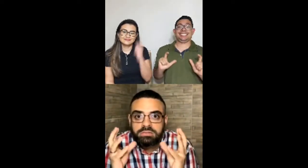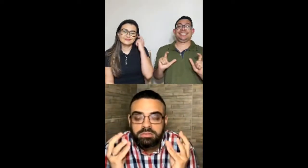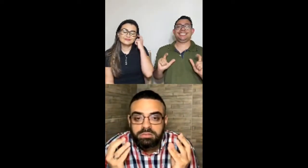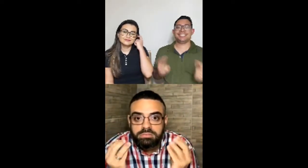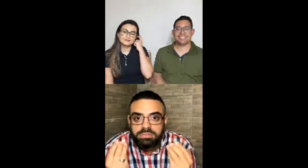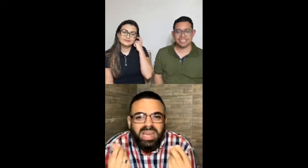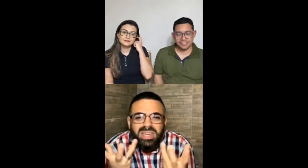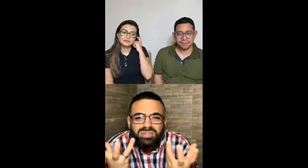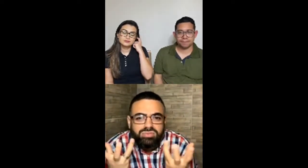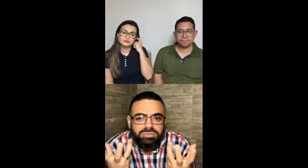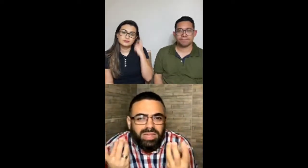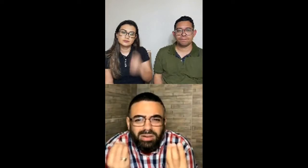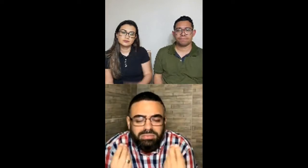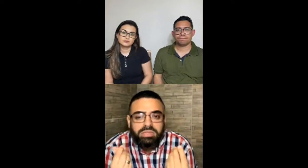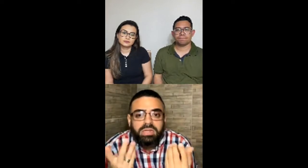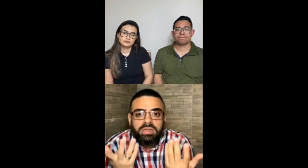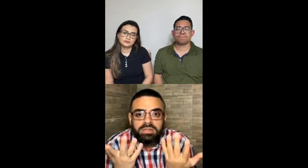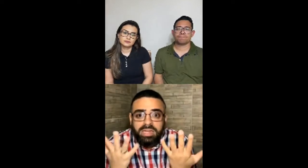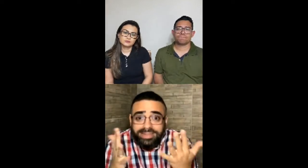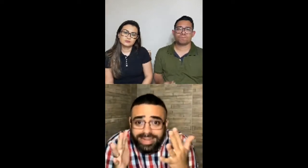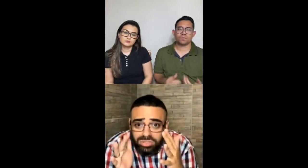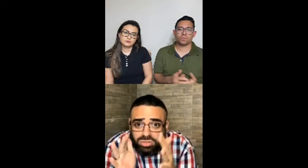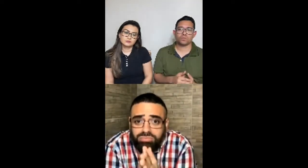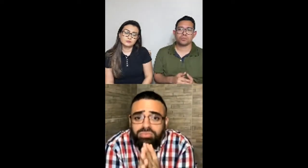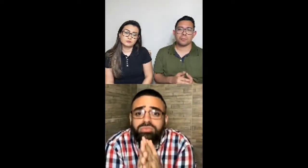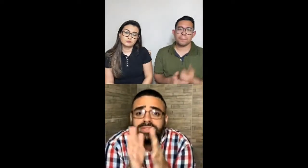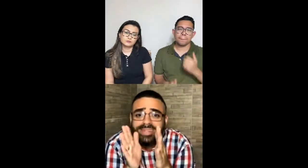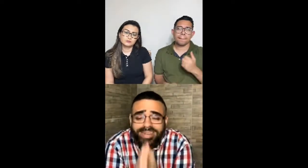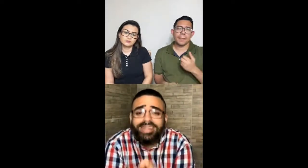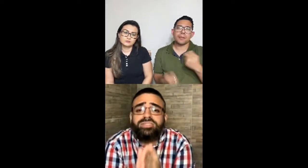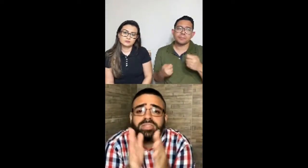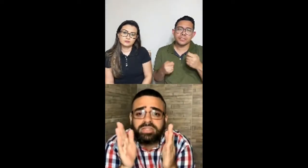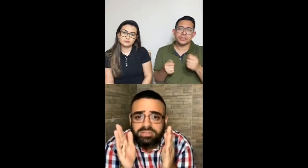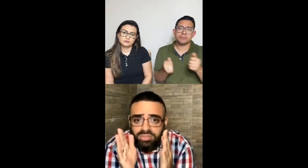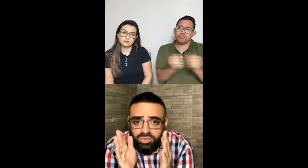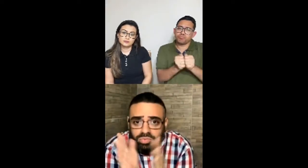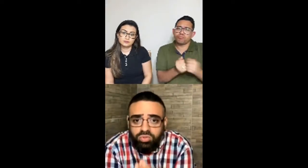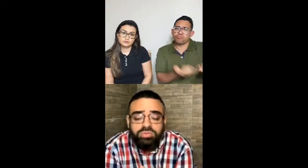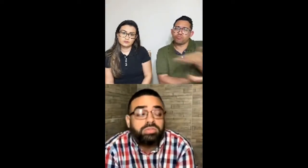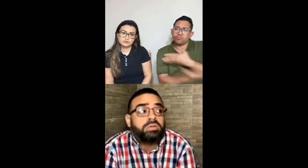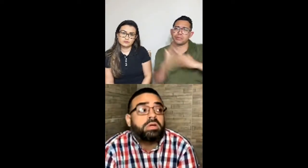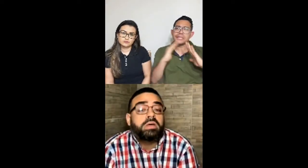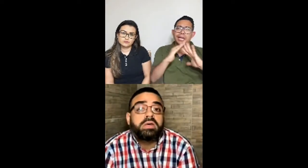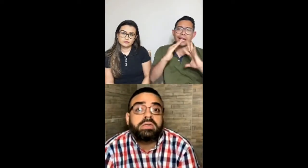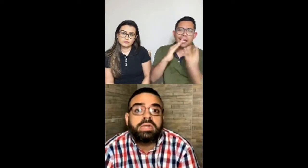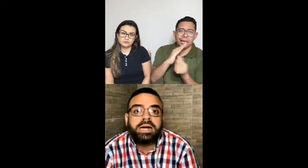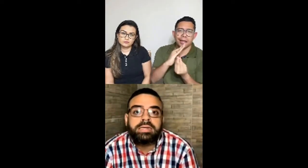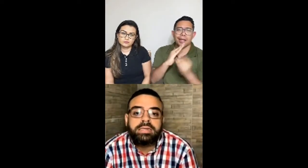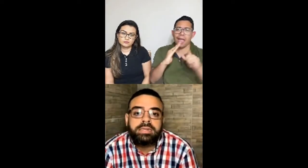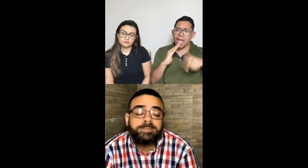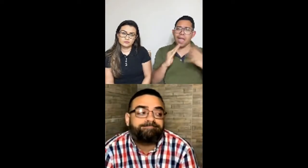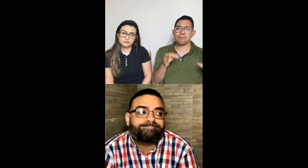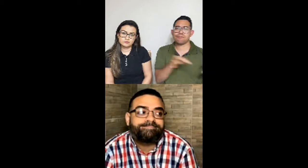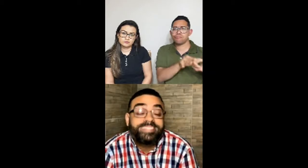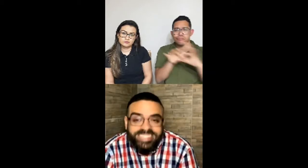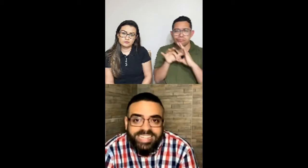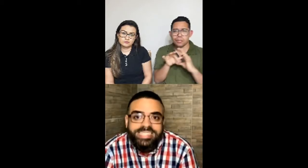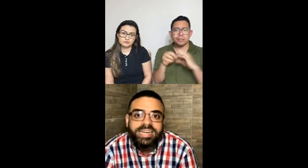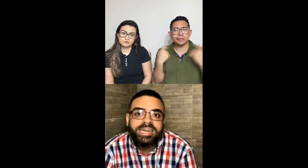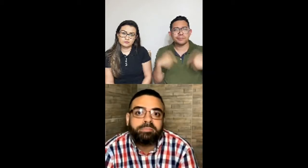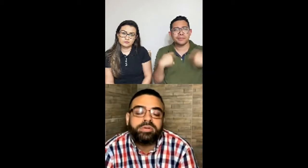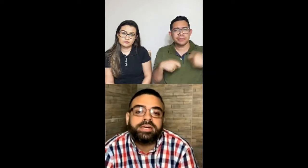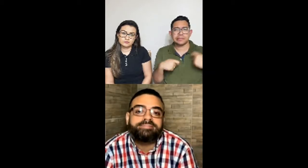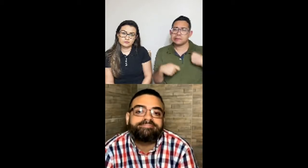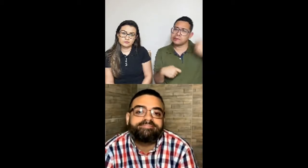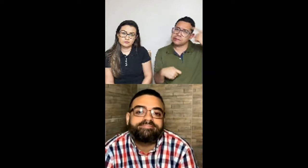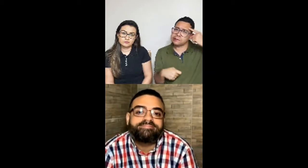surda, credo. Eu ficava assim, que isso? Não. Tem que estar junto,